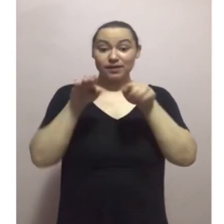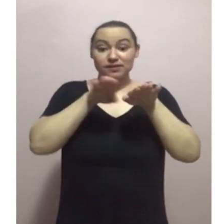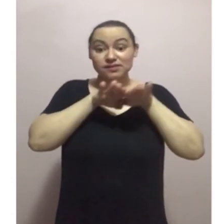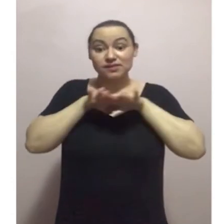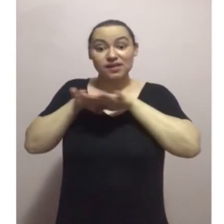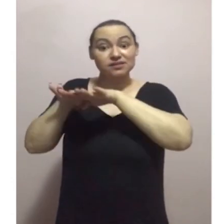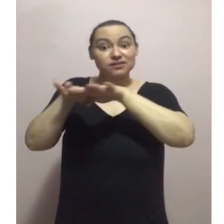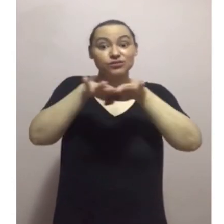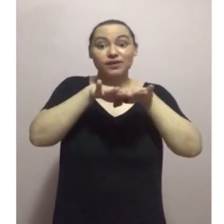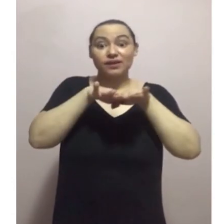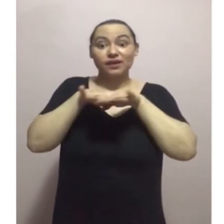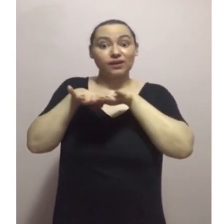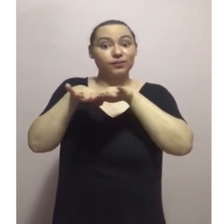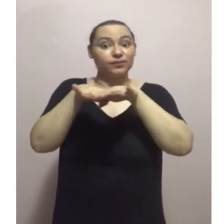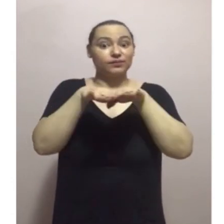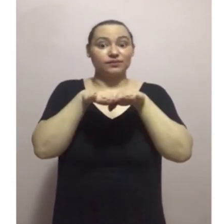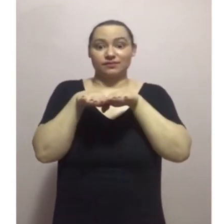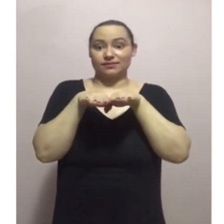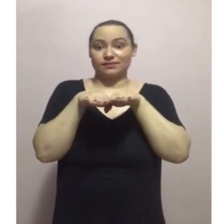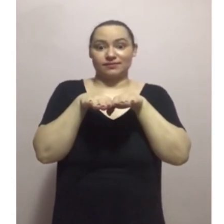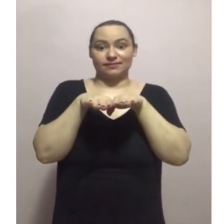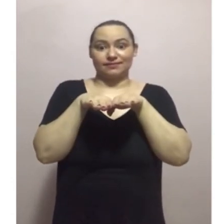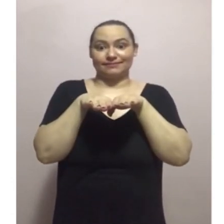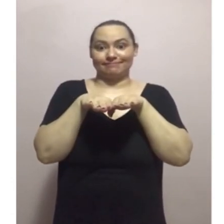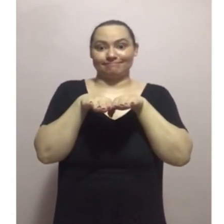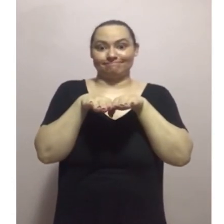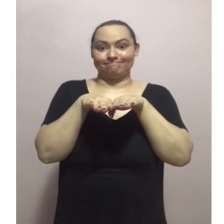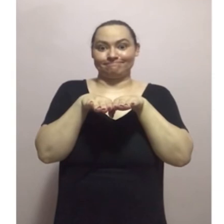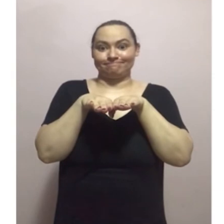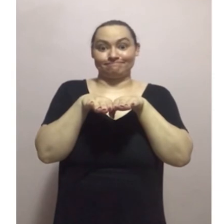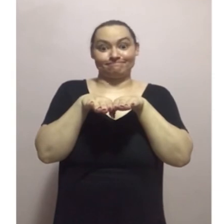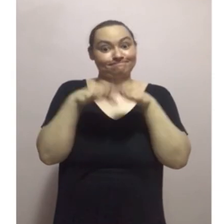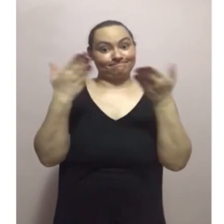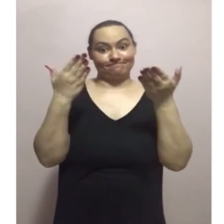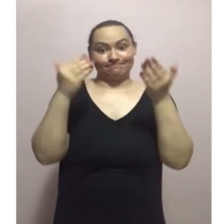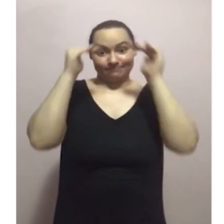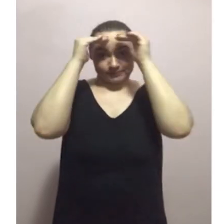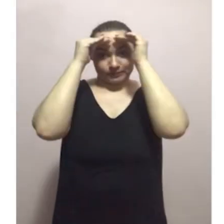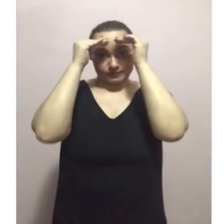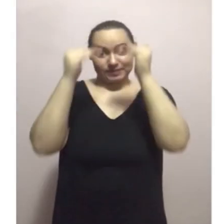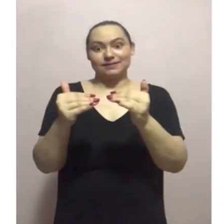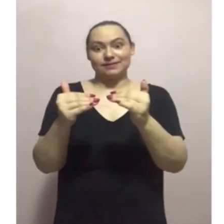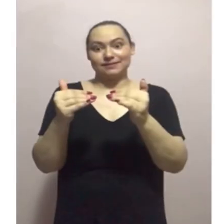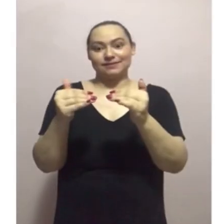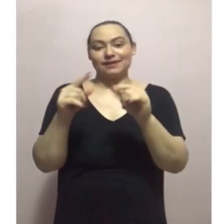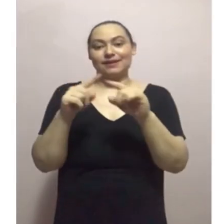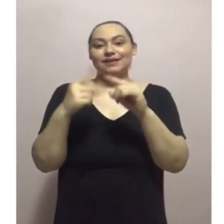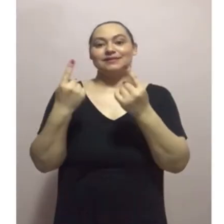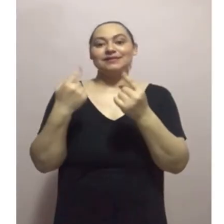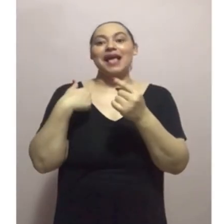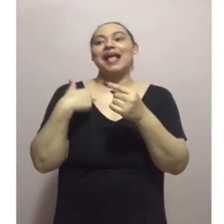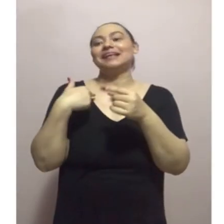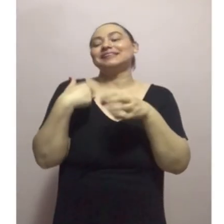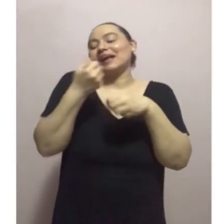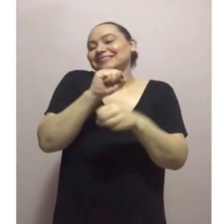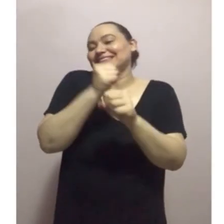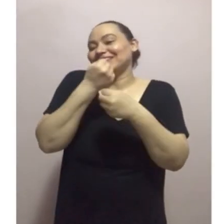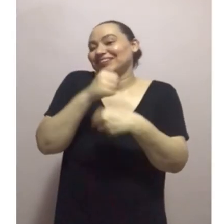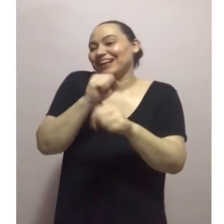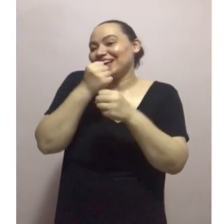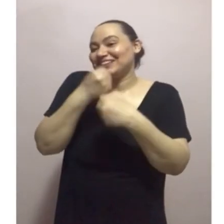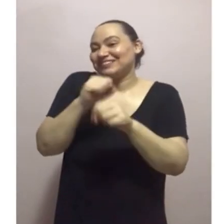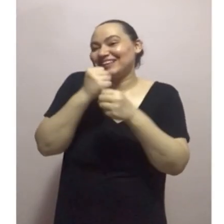se equilibra. E para isso a gente É. não vai ser essa. O Marcinho está dizendo que eu lavei até a escada